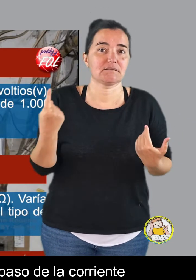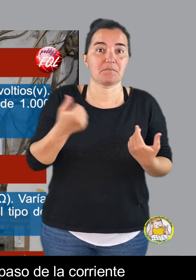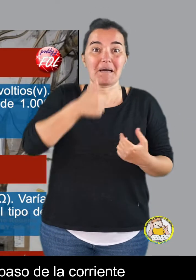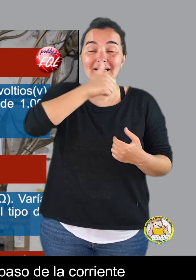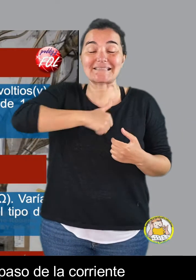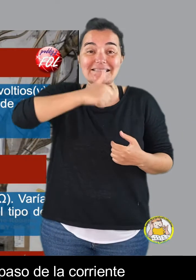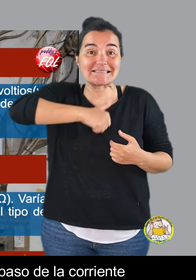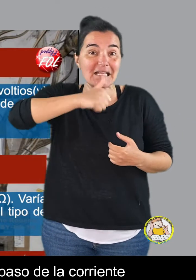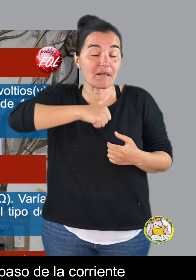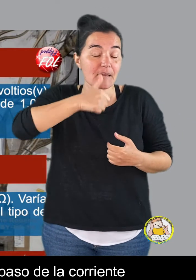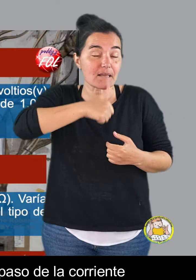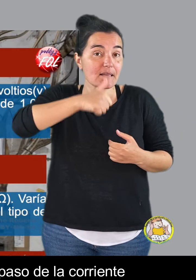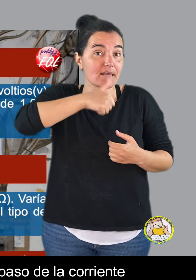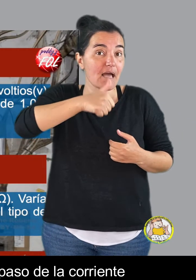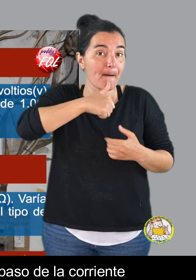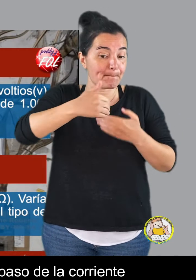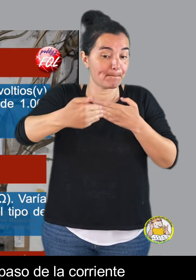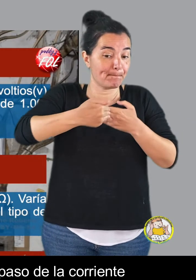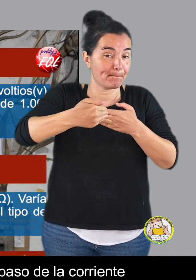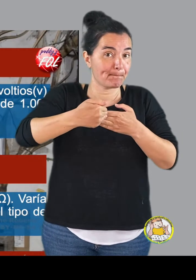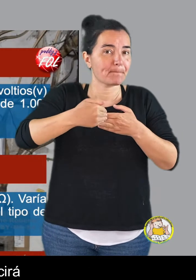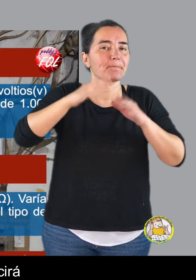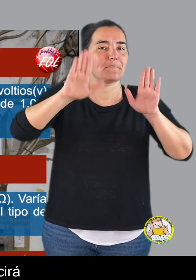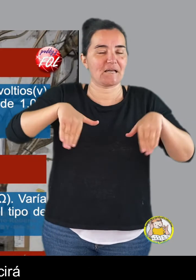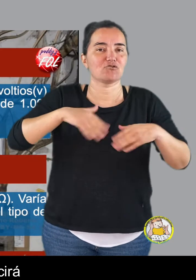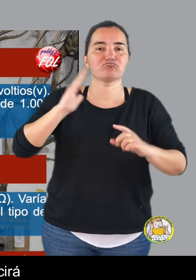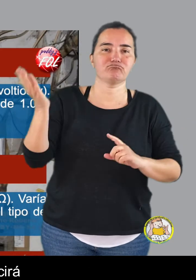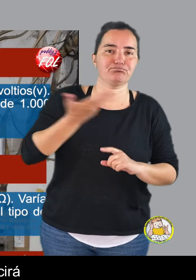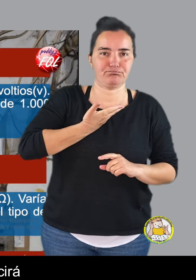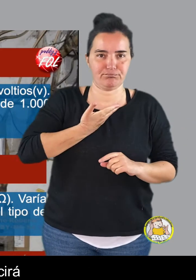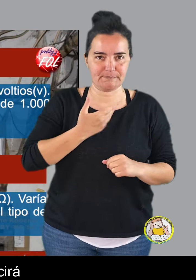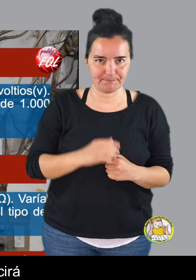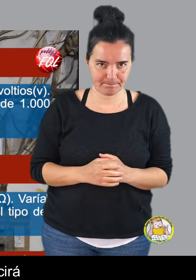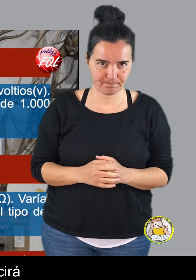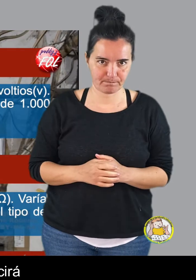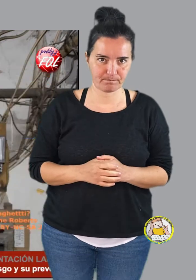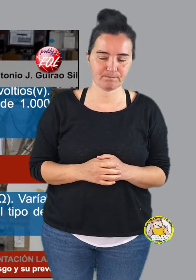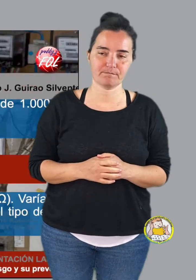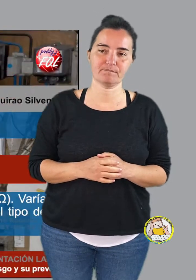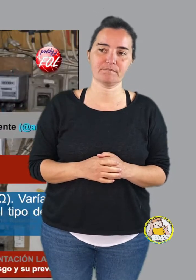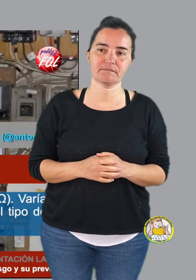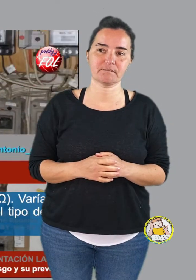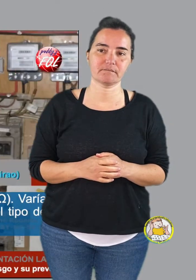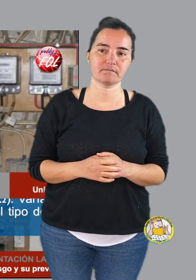mayor resistencia que ofrezcamos al paso de la corriente, menos daño nos producirá.